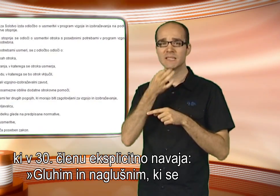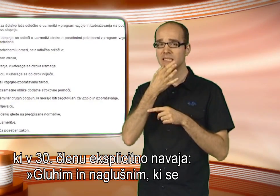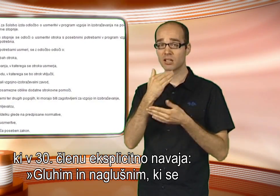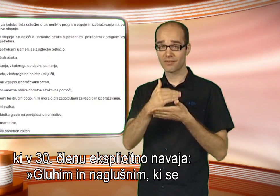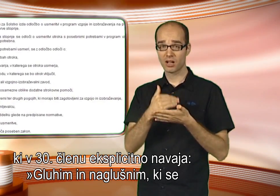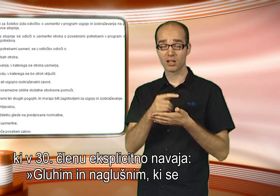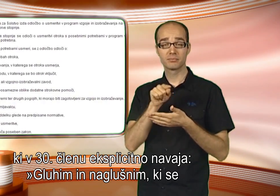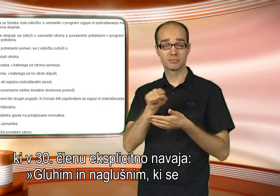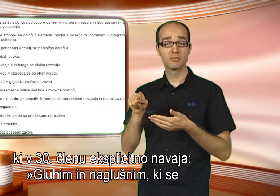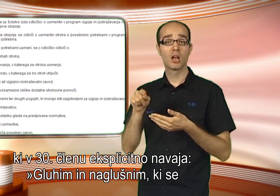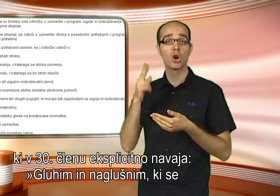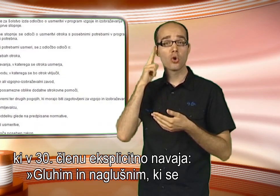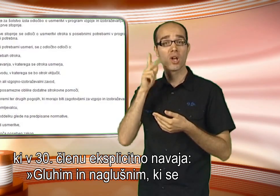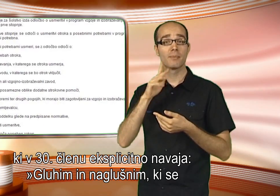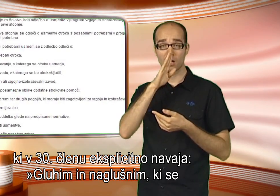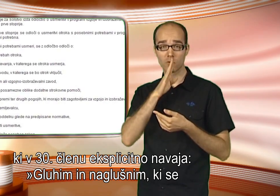navaja: